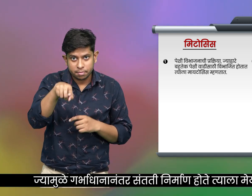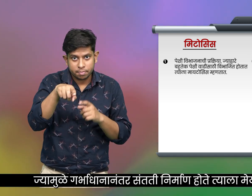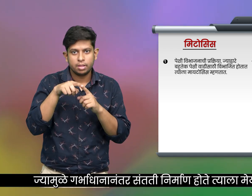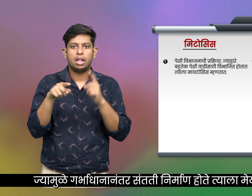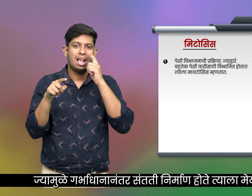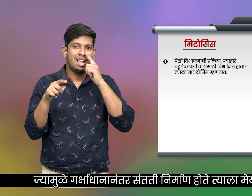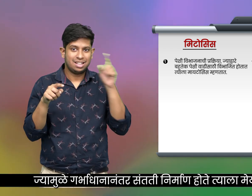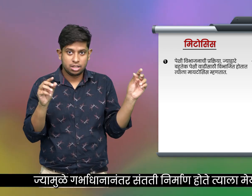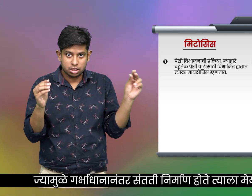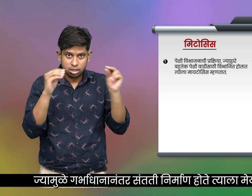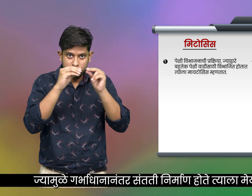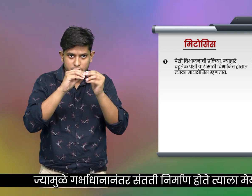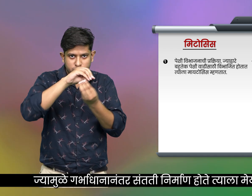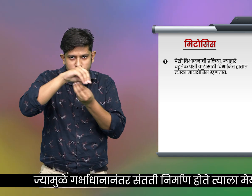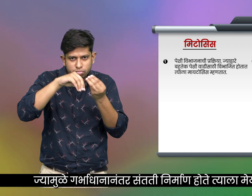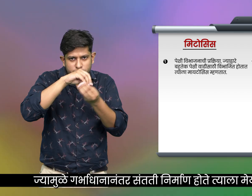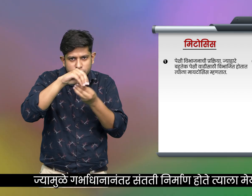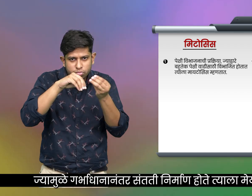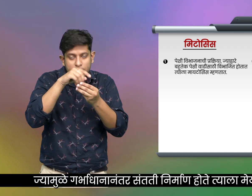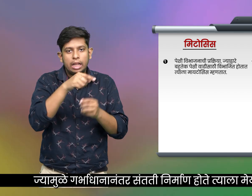निर्माण होते, त्याला मेयोसिस म्हणतात.